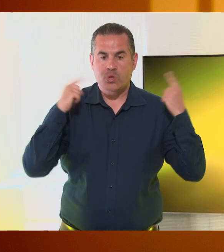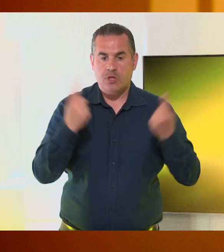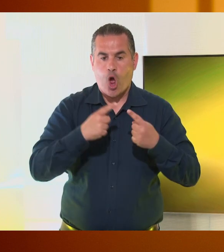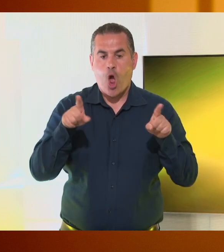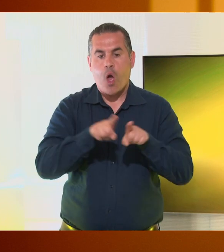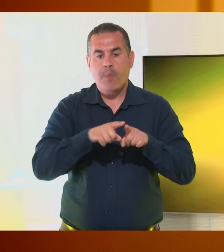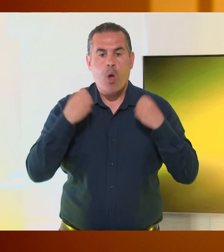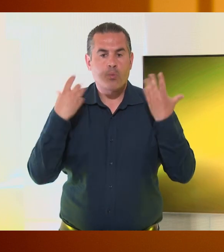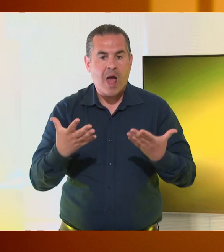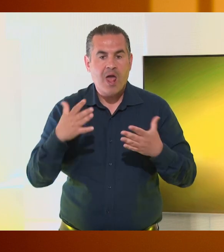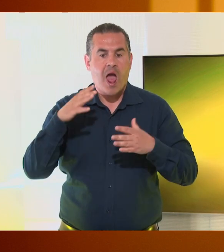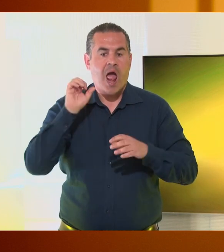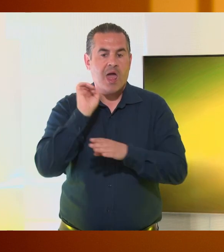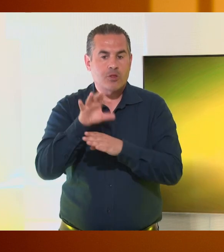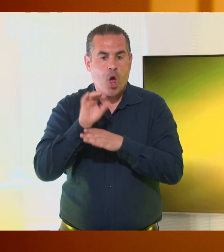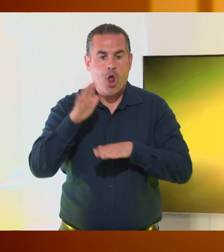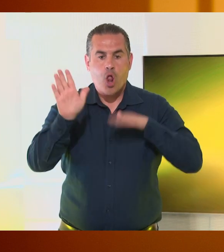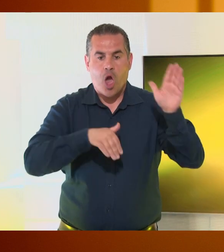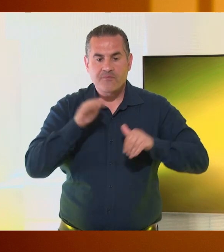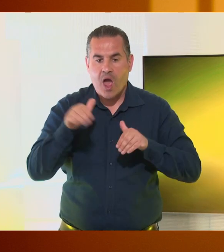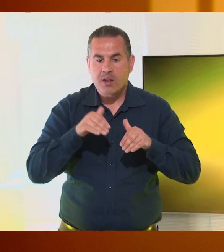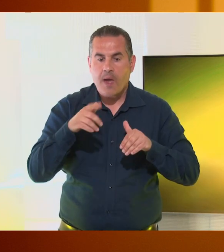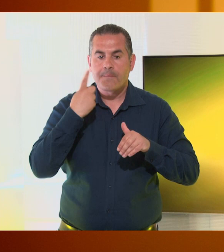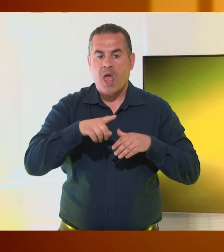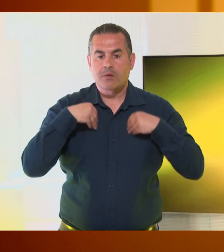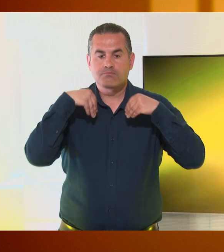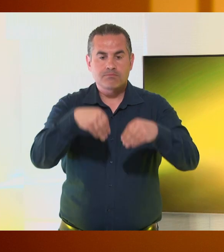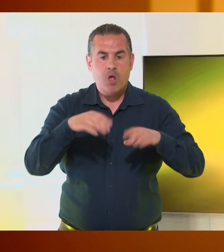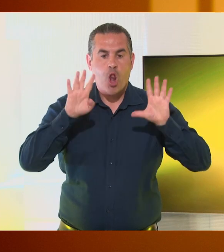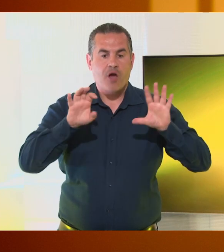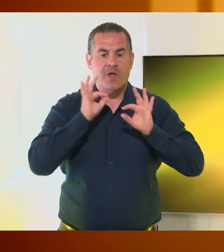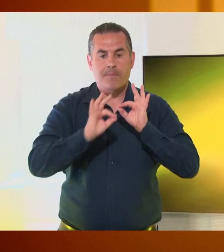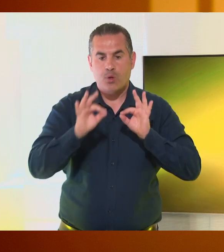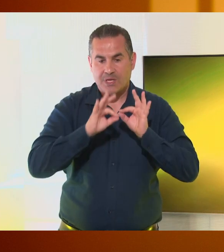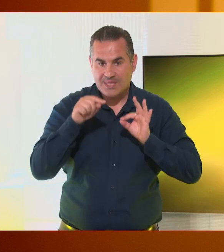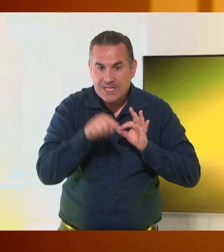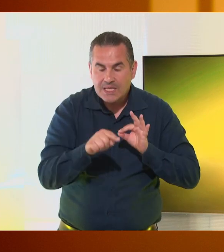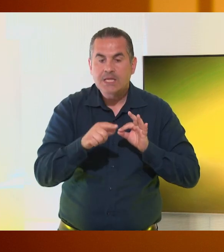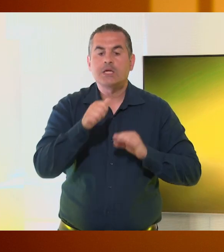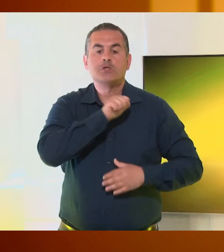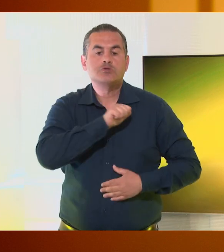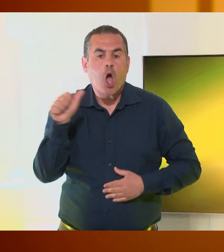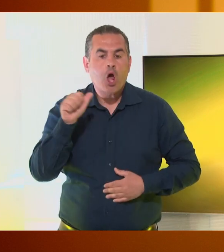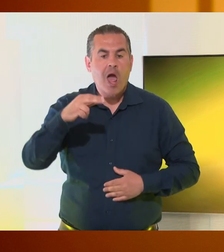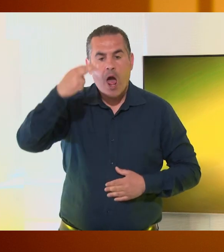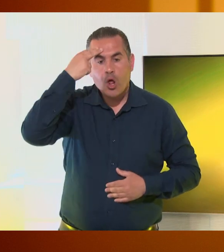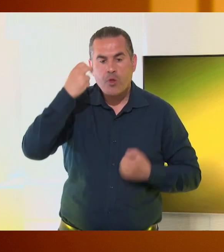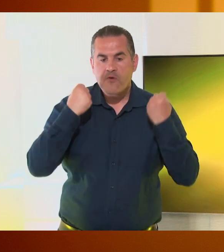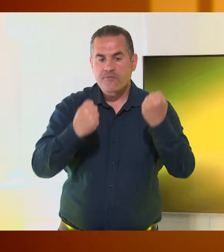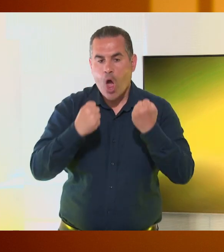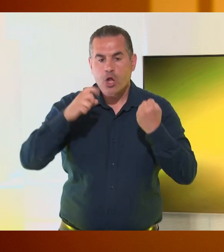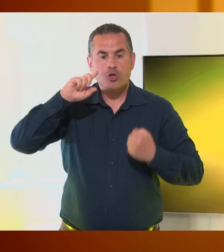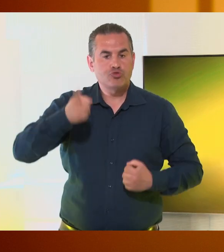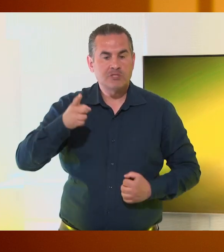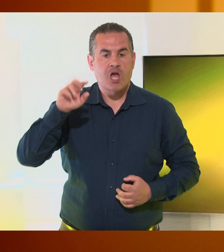hanno potuto non rivivere un ricordo ma godere di una certezza, come ha dichiarato Mister Ranieri. Puoi girare il mondo ma la Sardegna